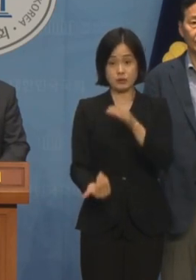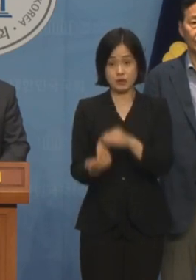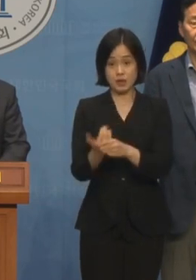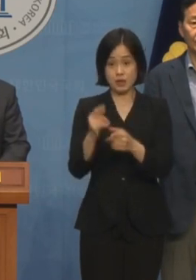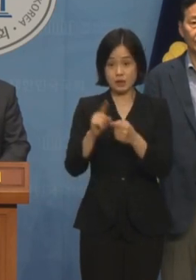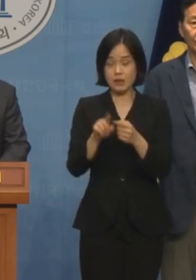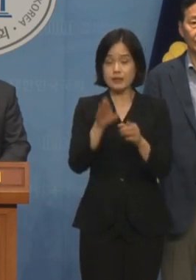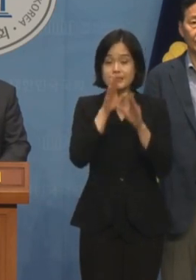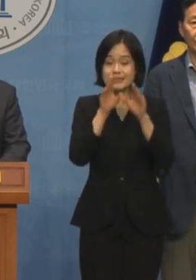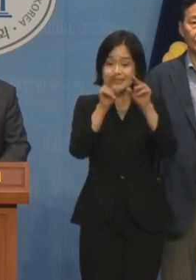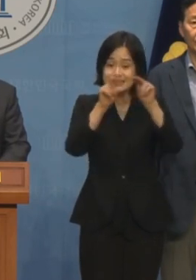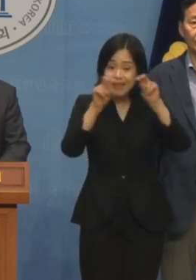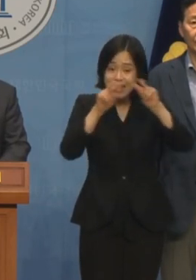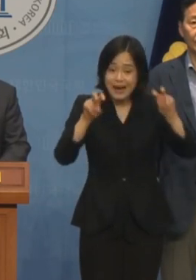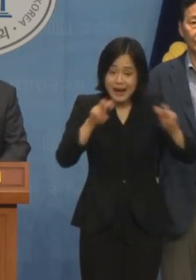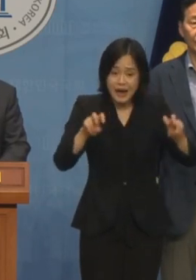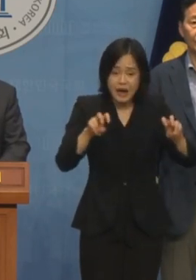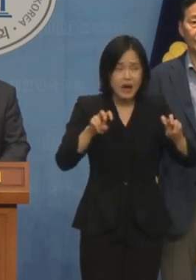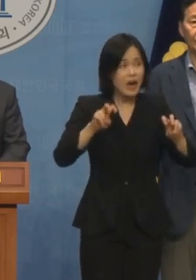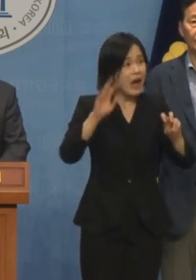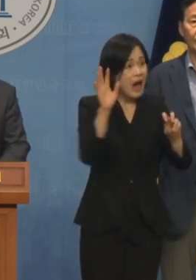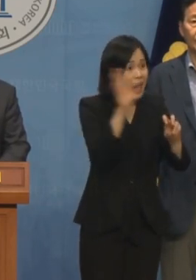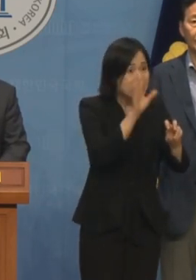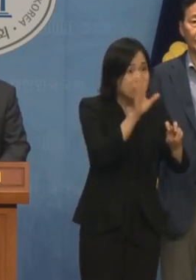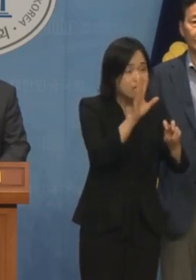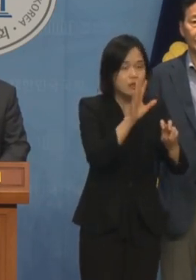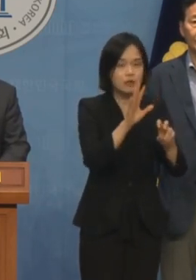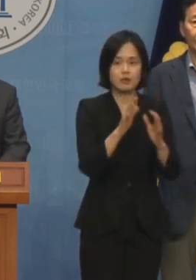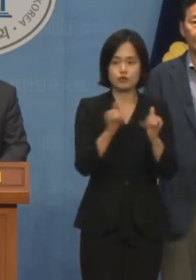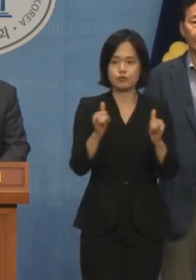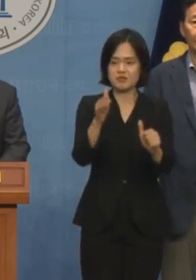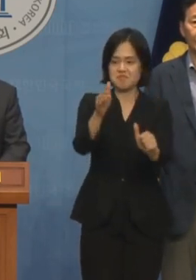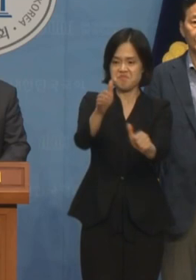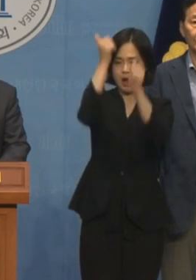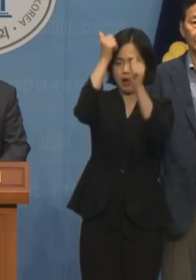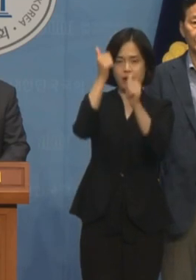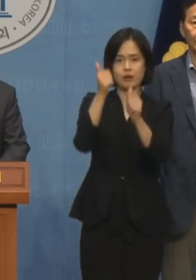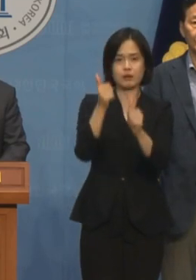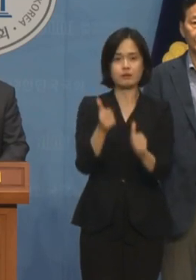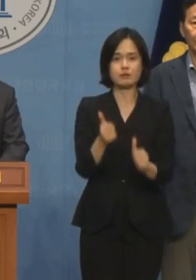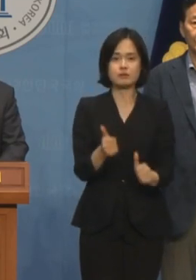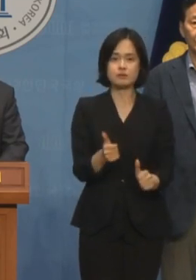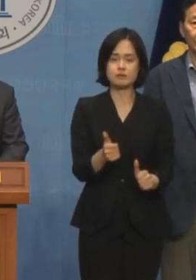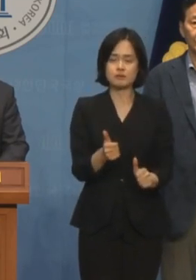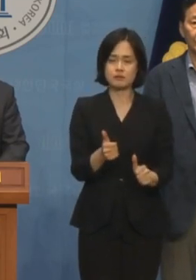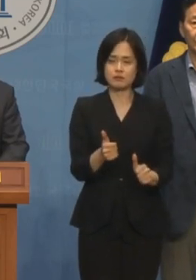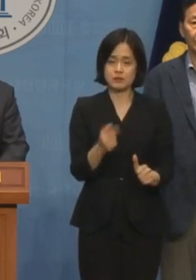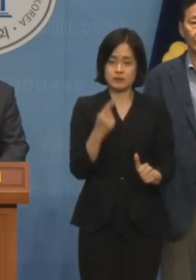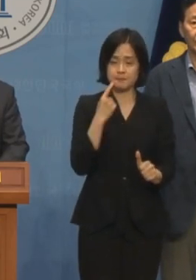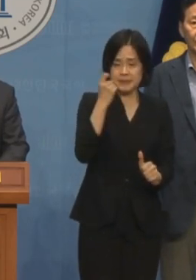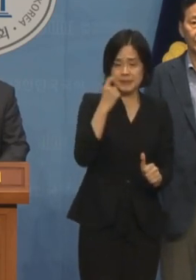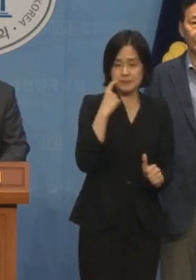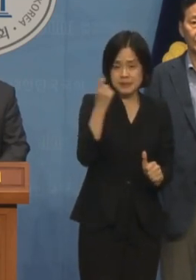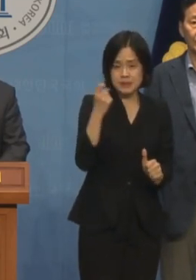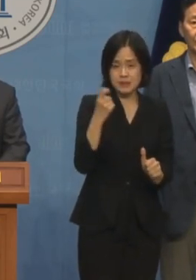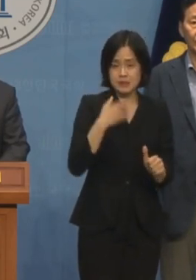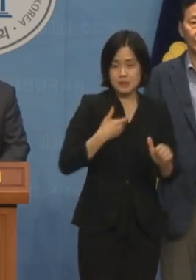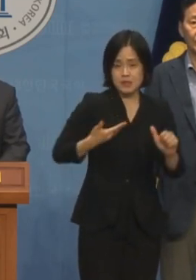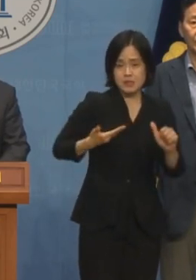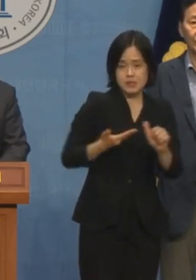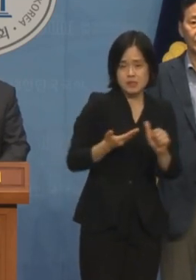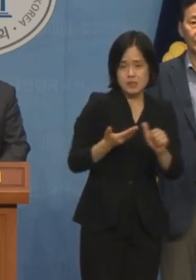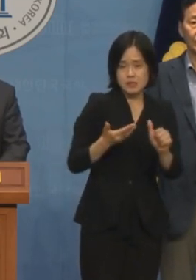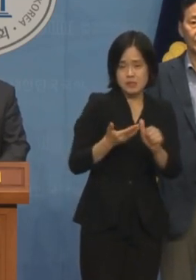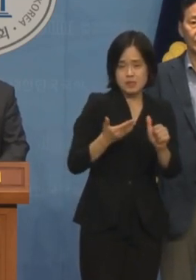규명하기는커녕 군인들을 불러 세워놓고 갑질, 막말, 협박, 조롱을 일삼은